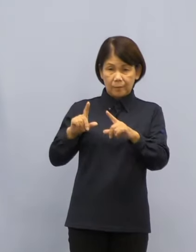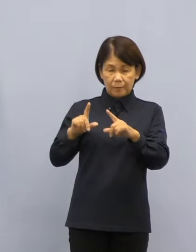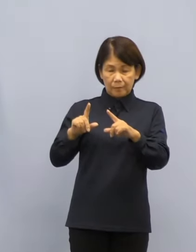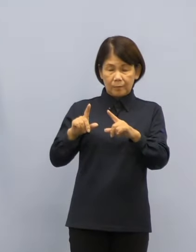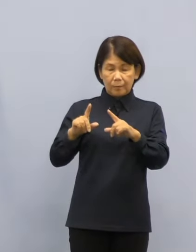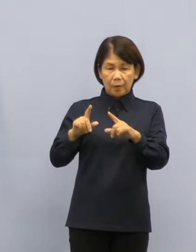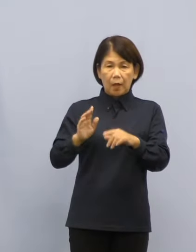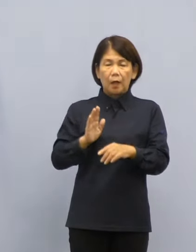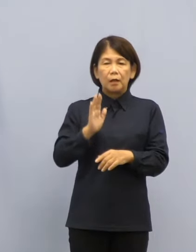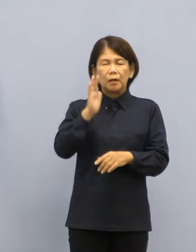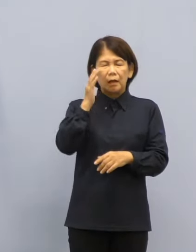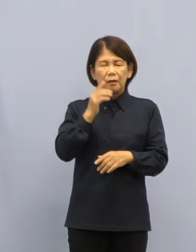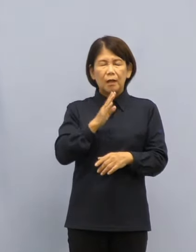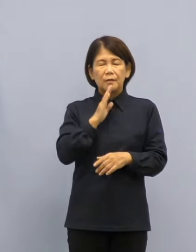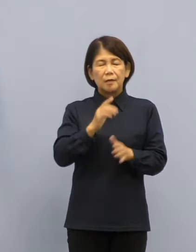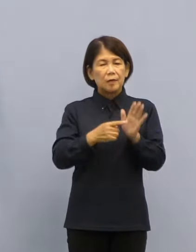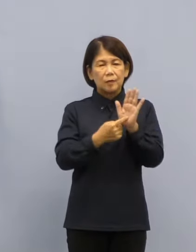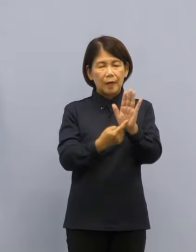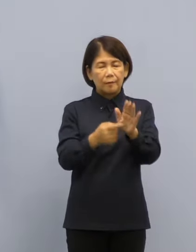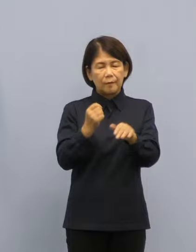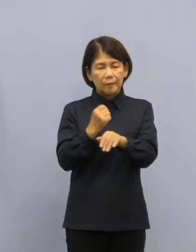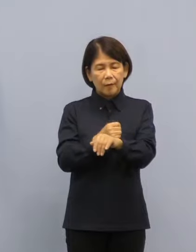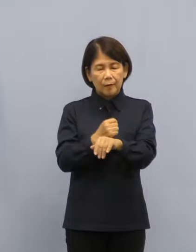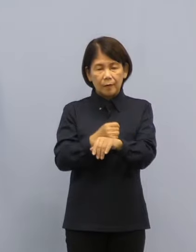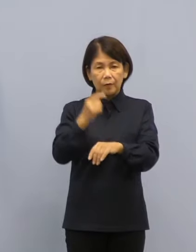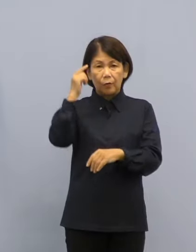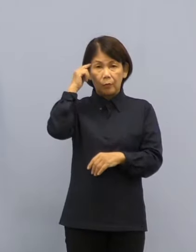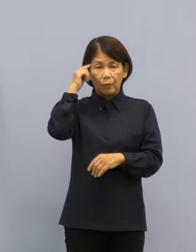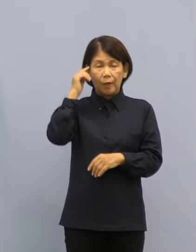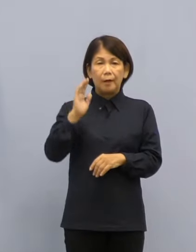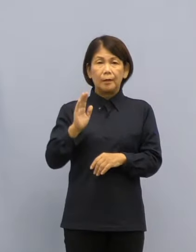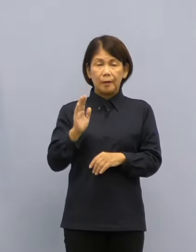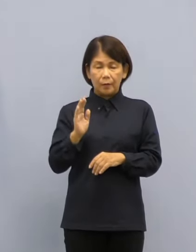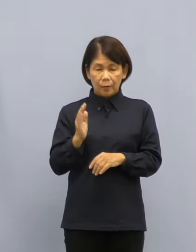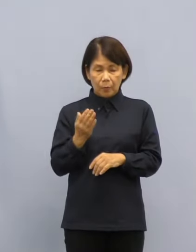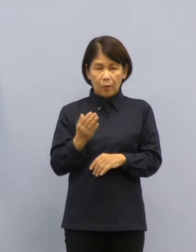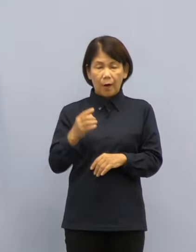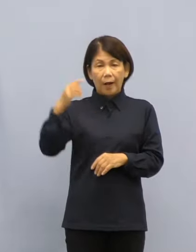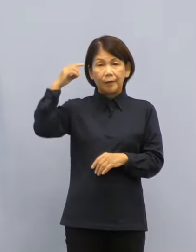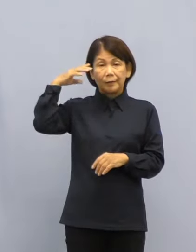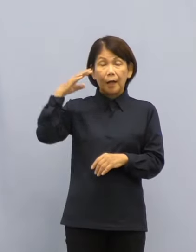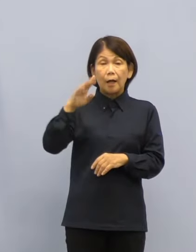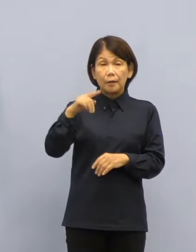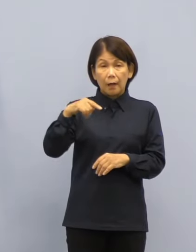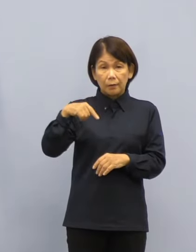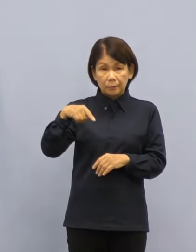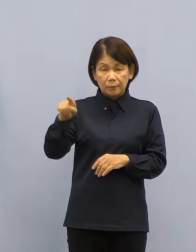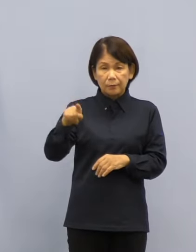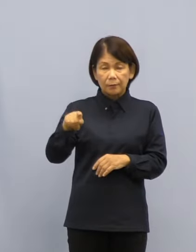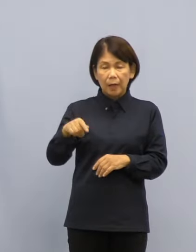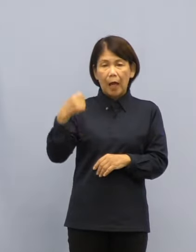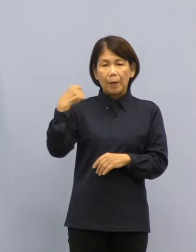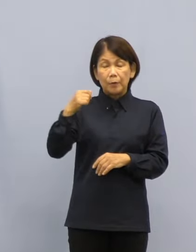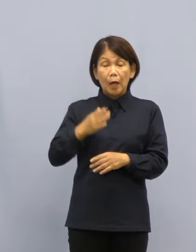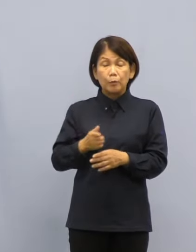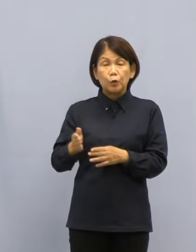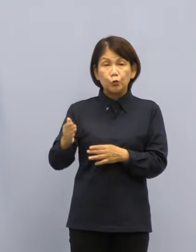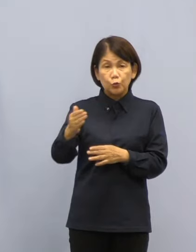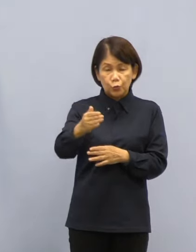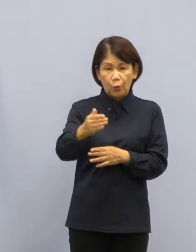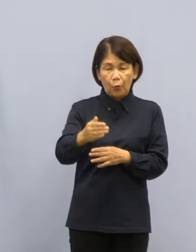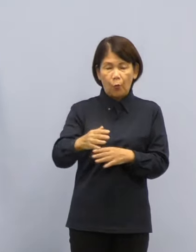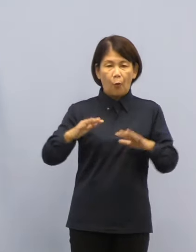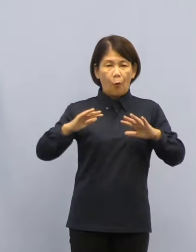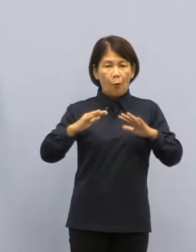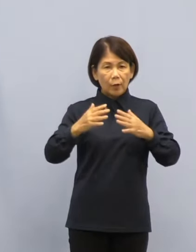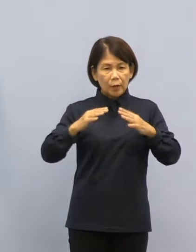か実現するのは難しいんだろうなと思いますけれども、佐賀県がその南ルートをなぜこう議論する価値があるのかとおっしゃ